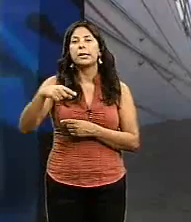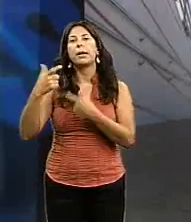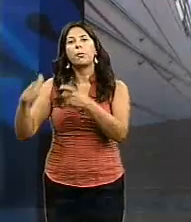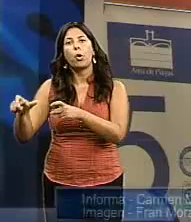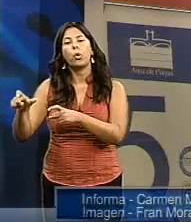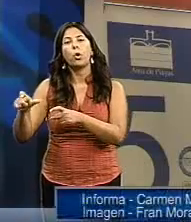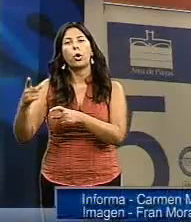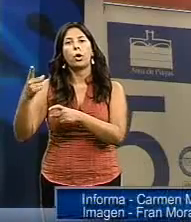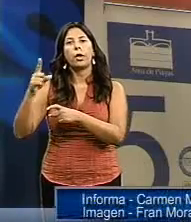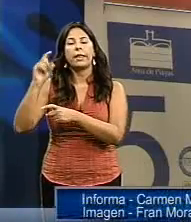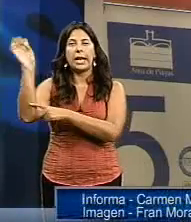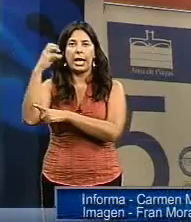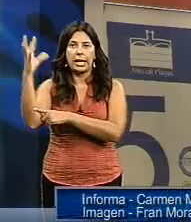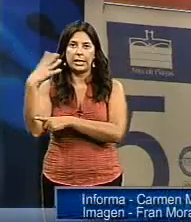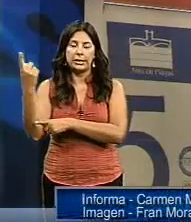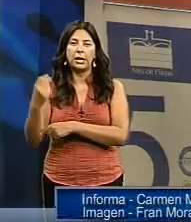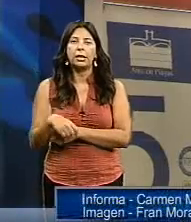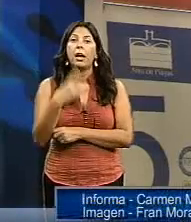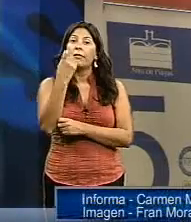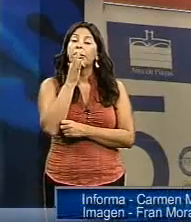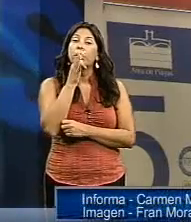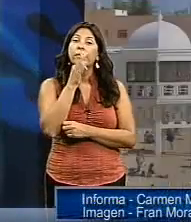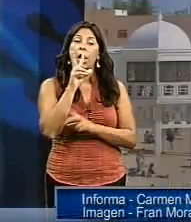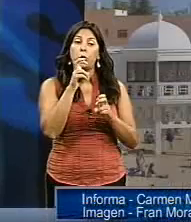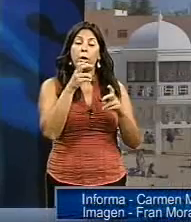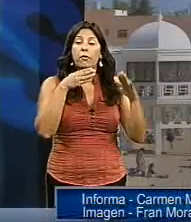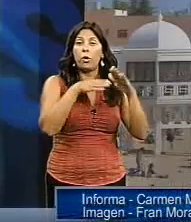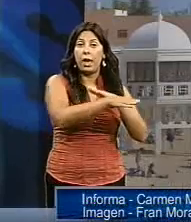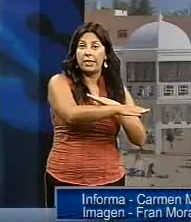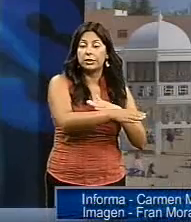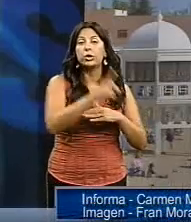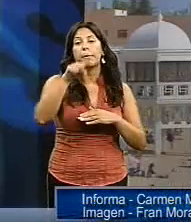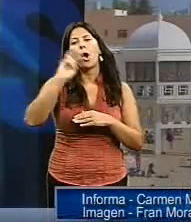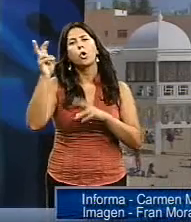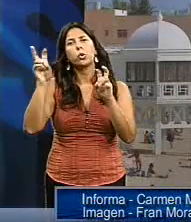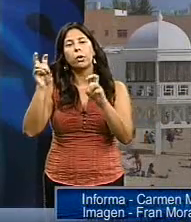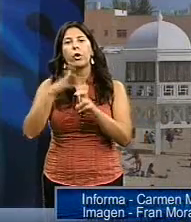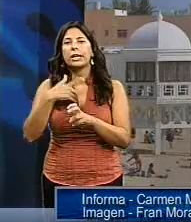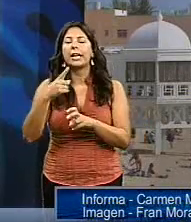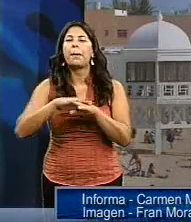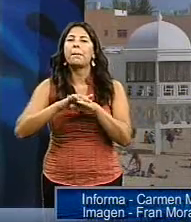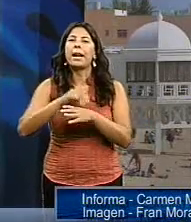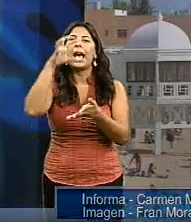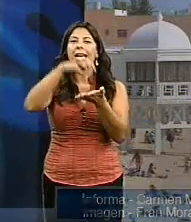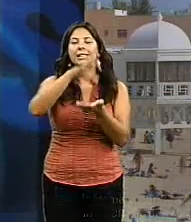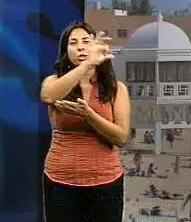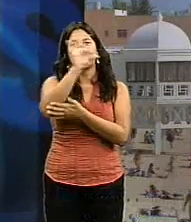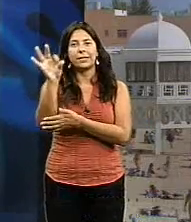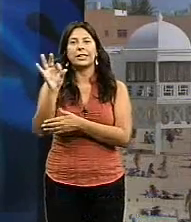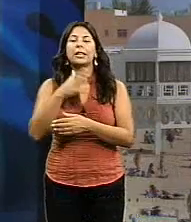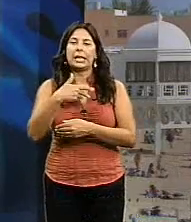Caleta. Quedarían pendientes la plataforma del nuevo acceso y uno nuevo que está previsto se instale en la entrada del Castillo de San